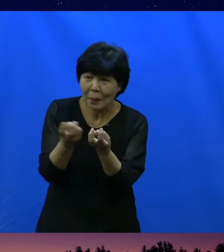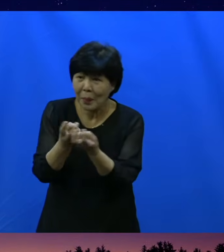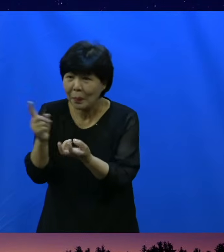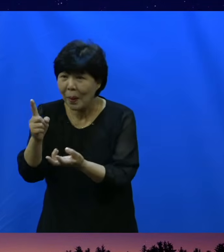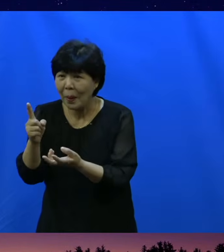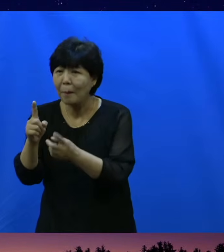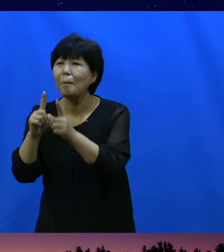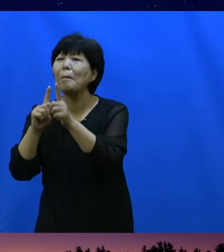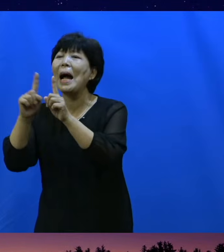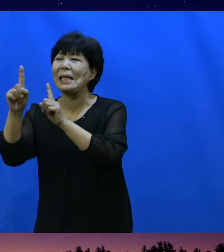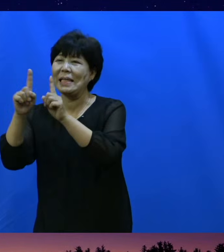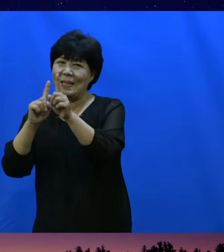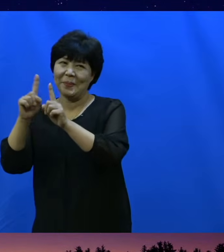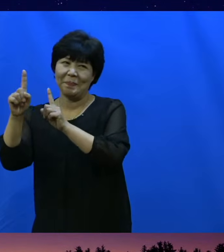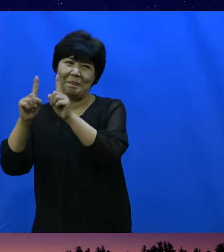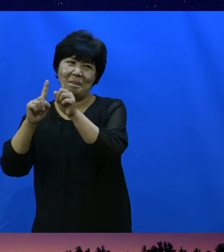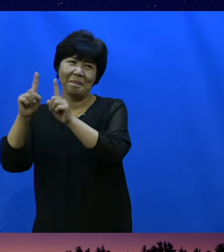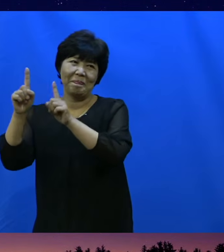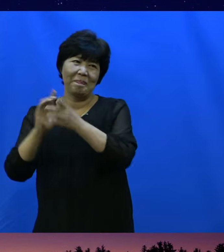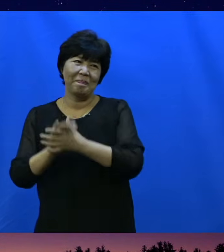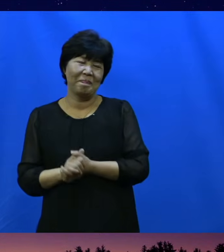마귀를 그냥